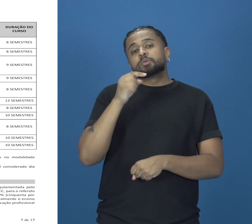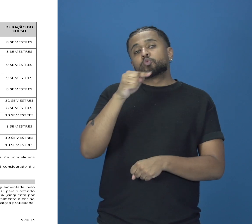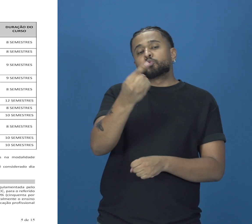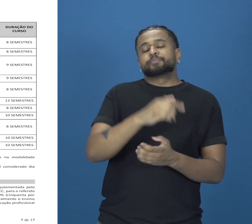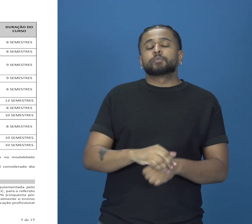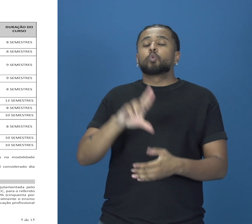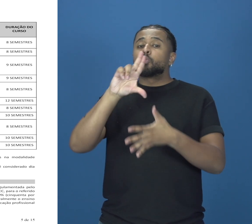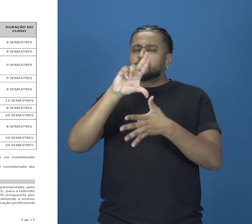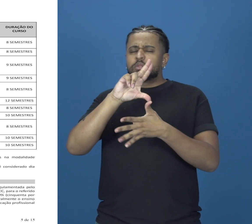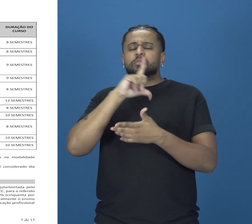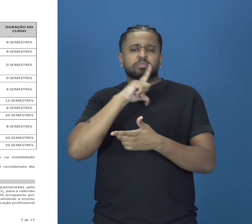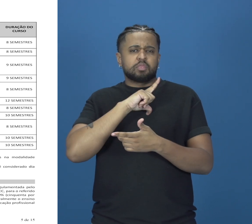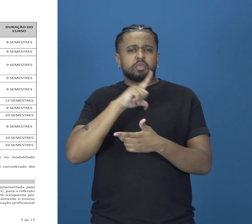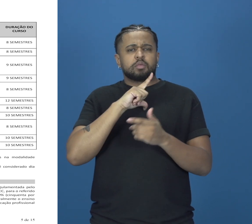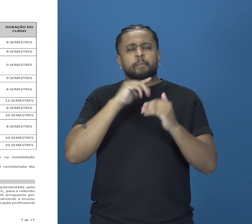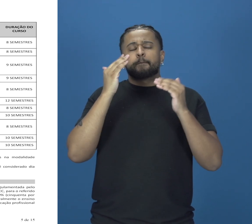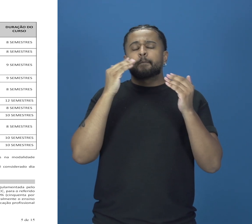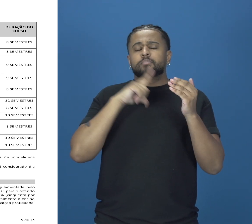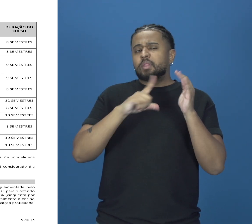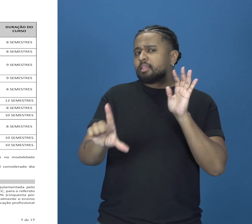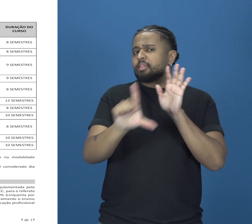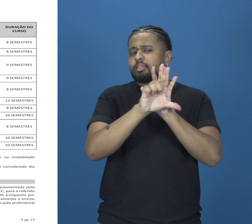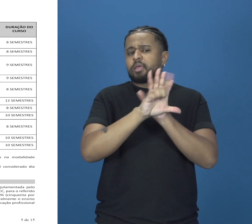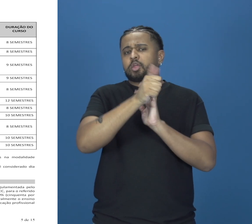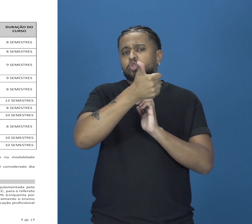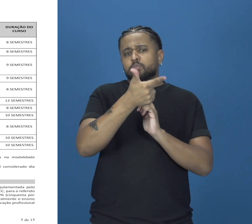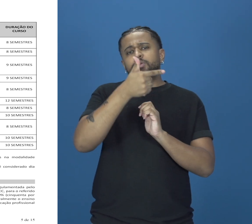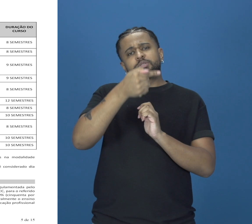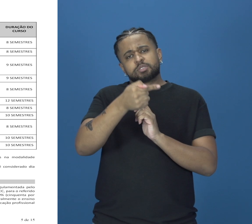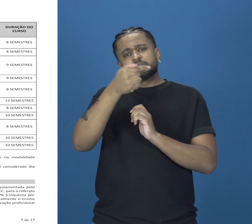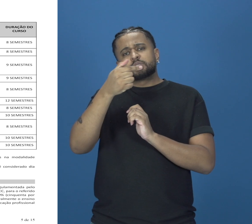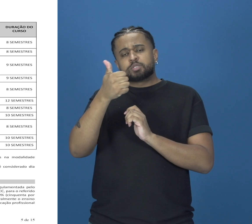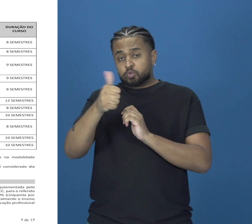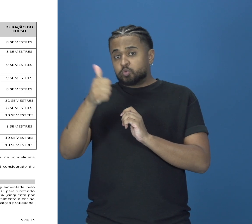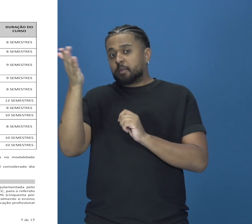A UNILA reserva, conforme previsto na Lei nº